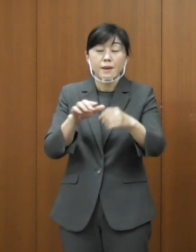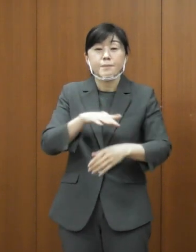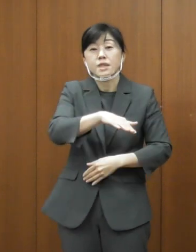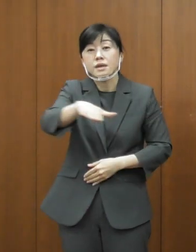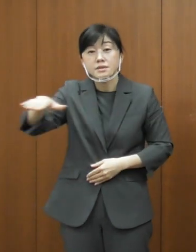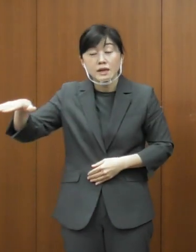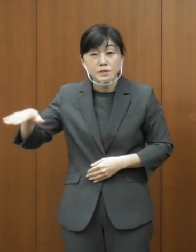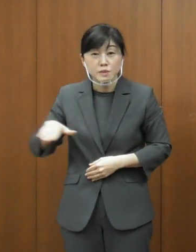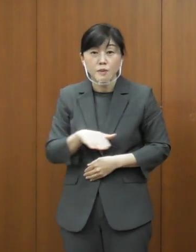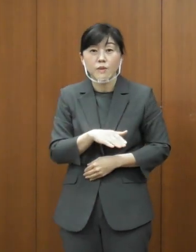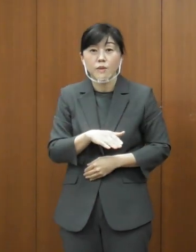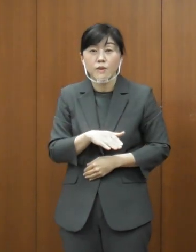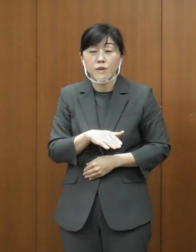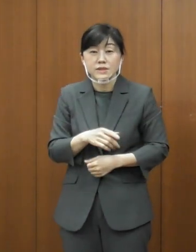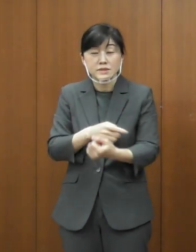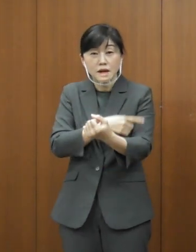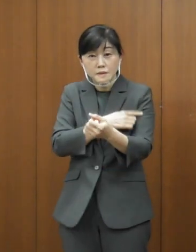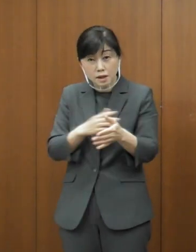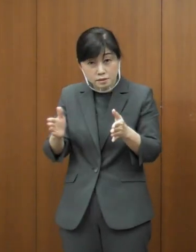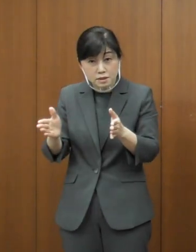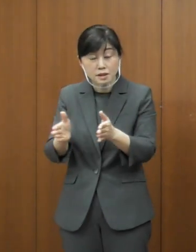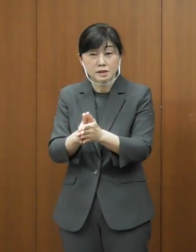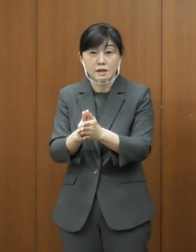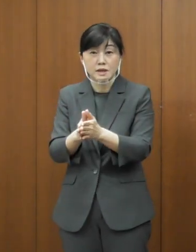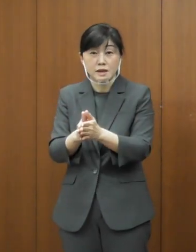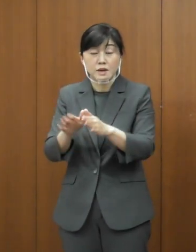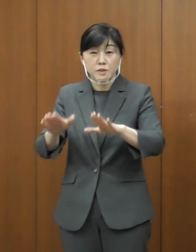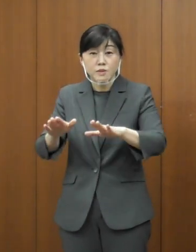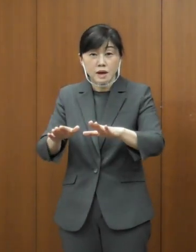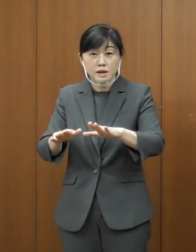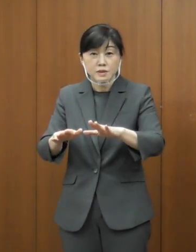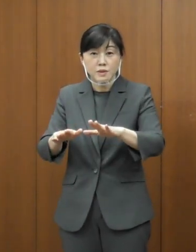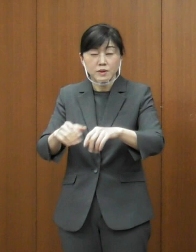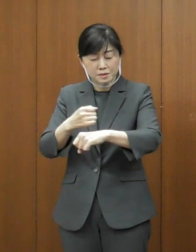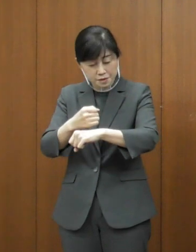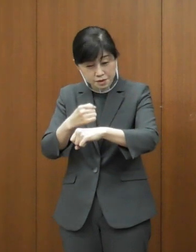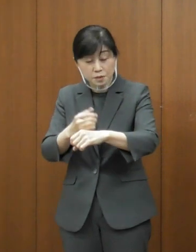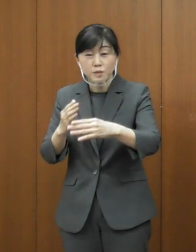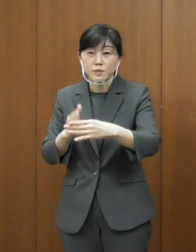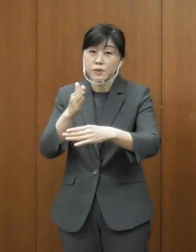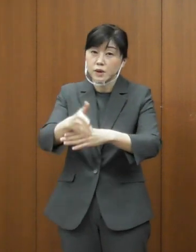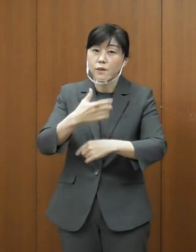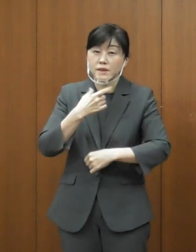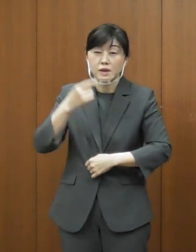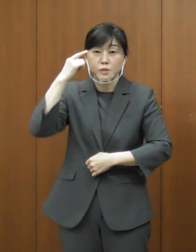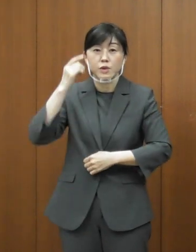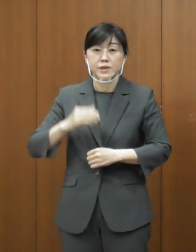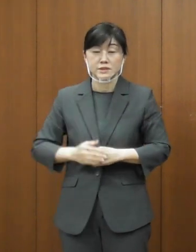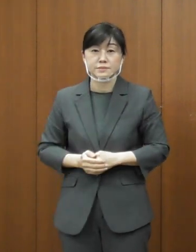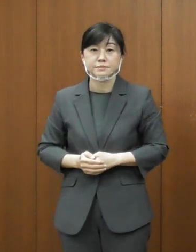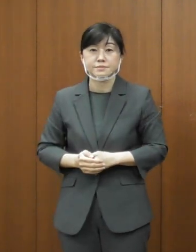一丸となって今回の危機、難局を乗り越えていきたいと思います。